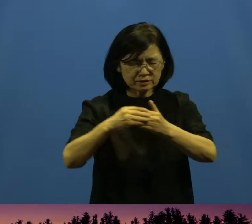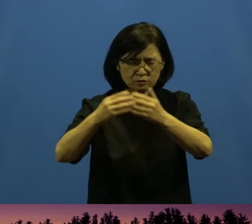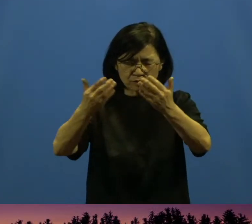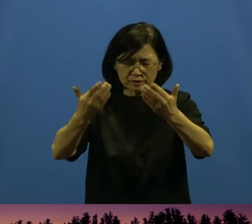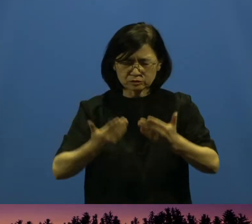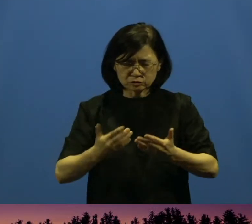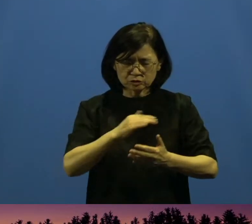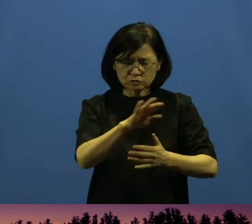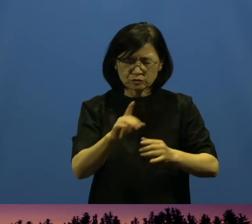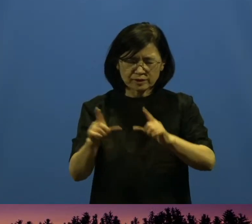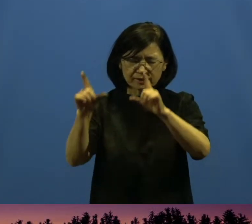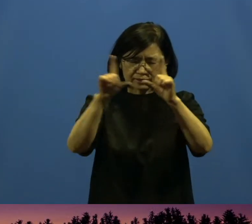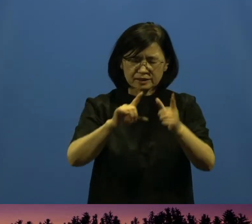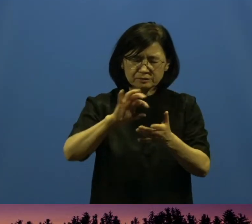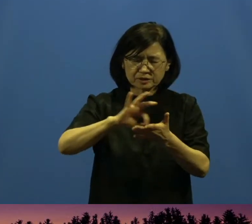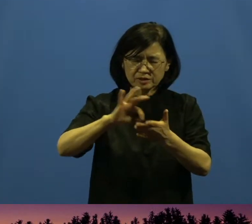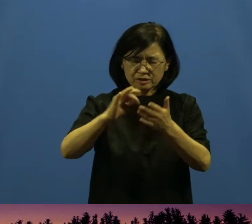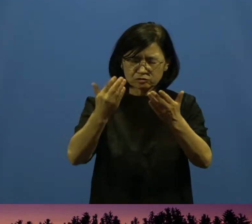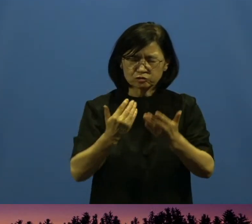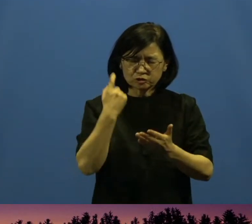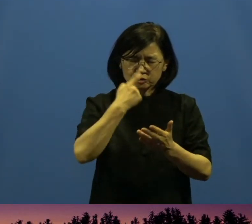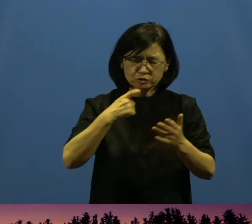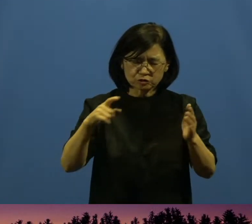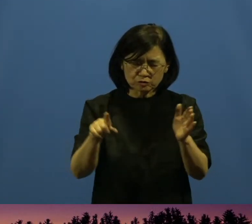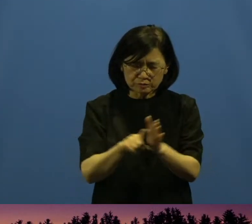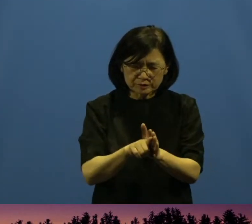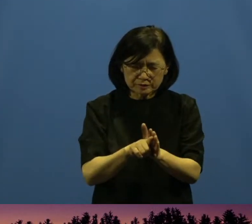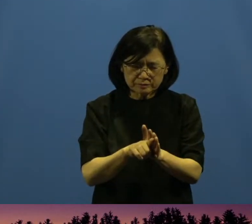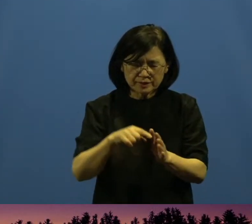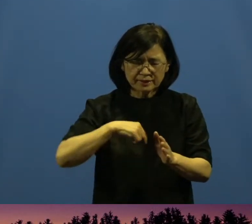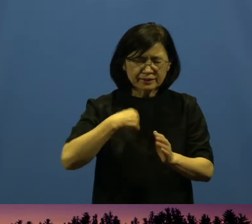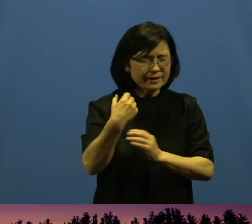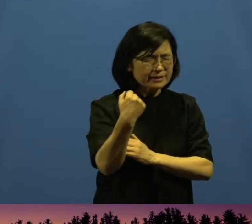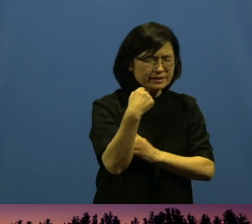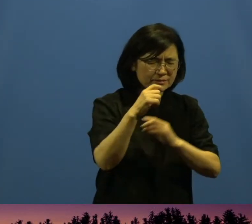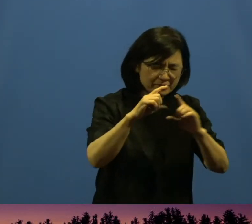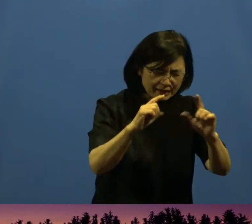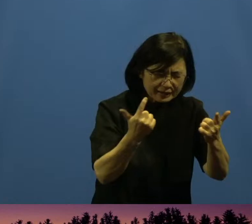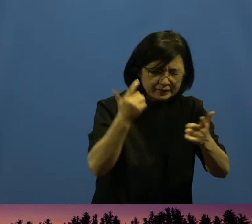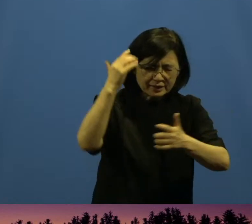주실 줄로 믿습니다. 우리의 재주가 아니라 하나님의 능력과